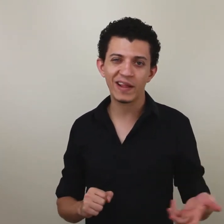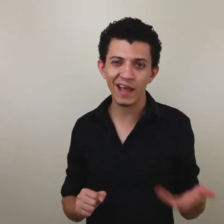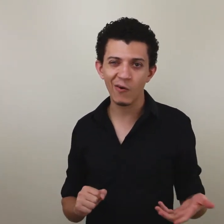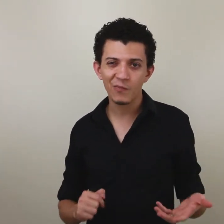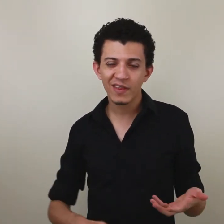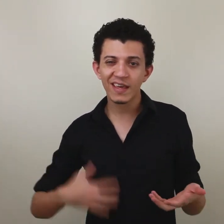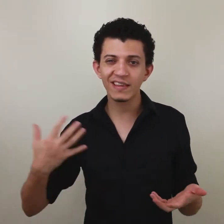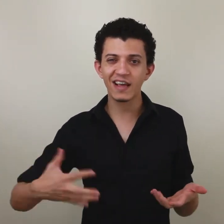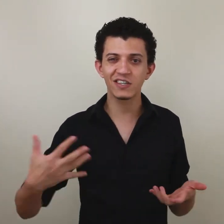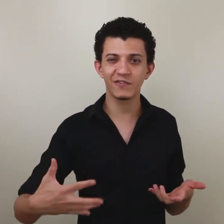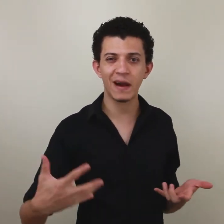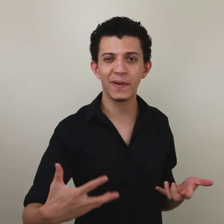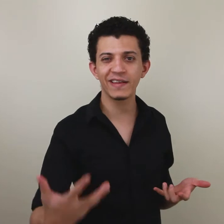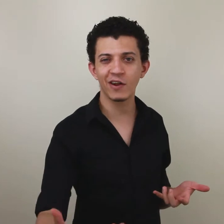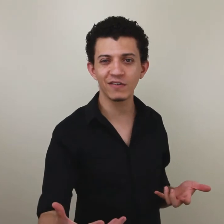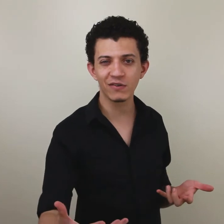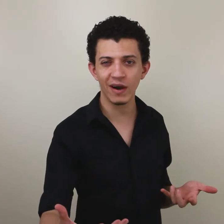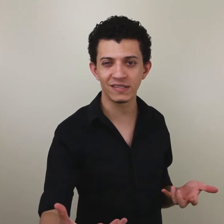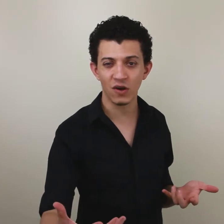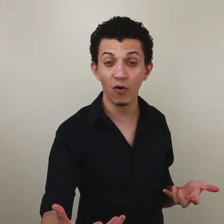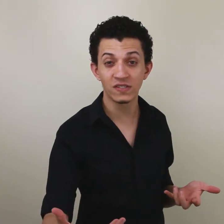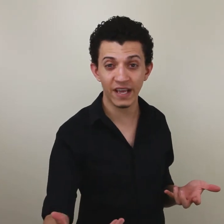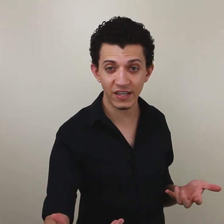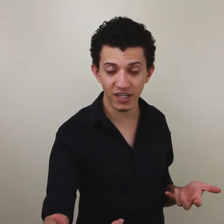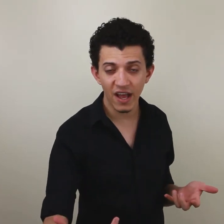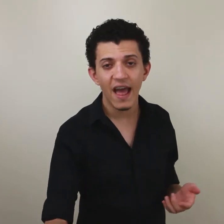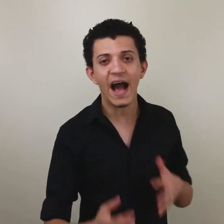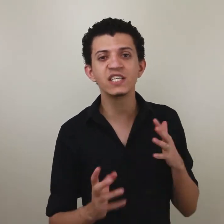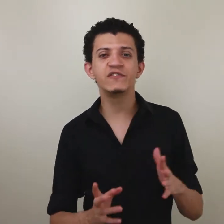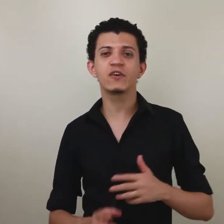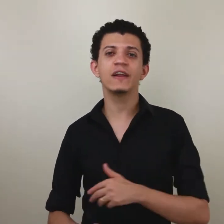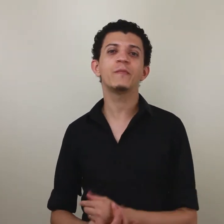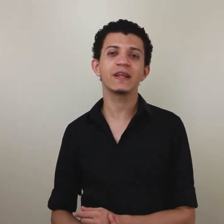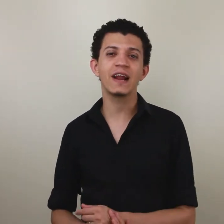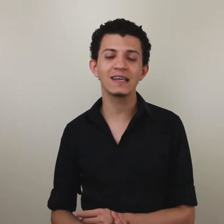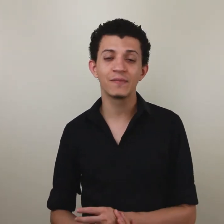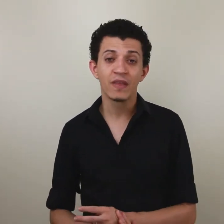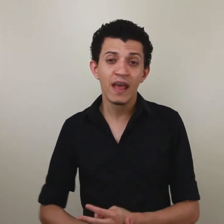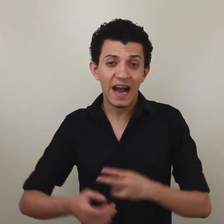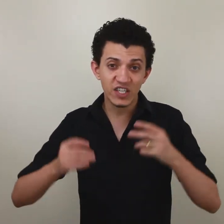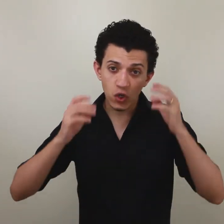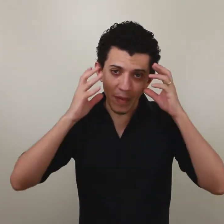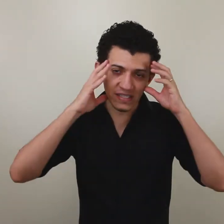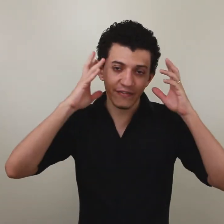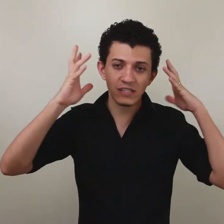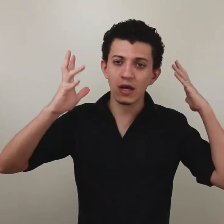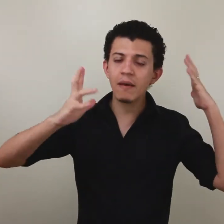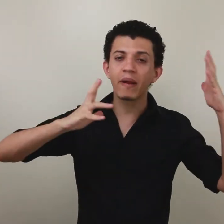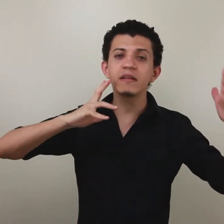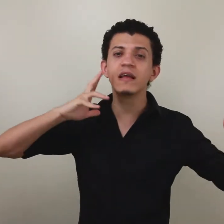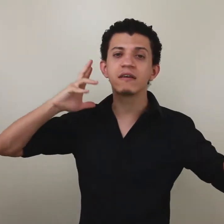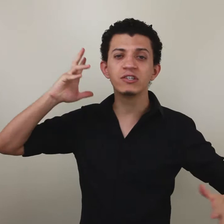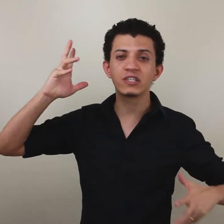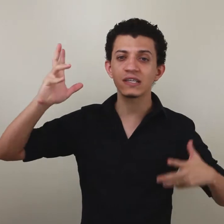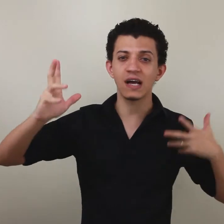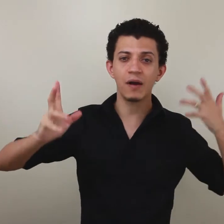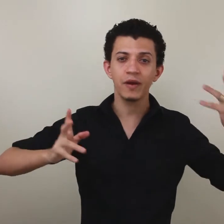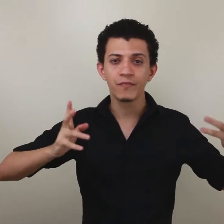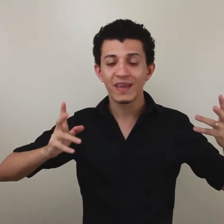que deixa de estar a aprender novas coisas ou telhas a gente fica olhando para trás a gente começa a ficar lembrando que a gente estado e